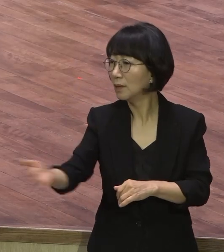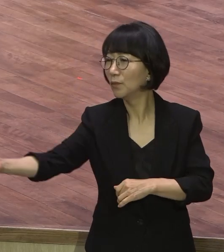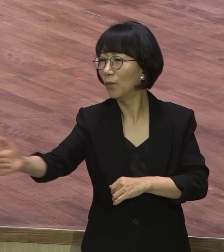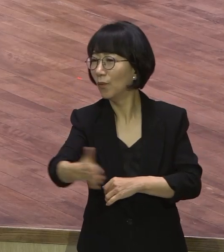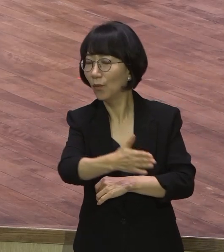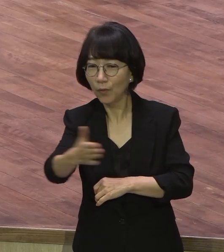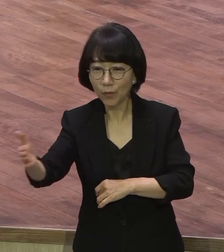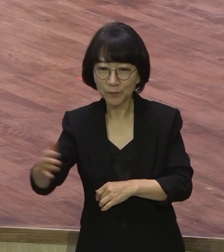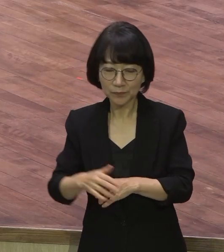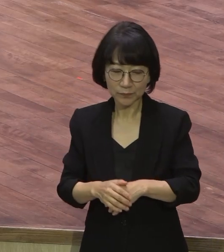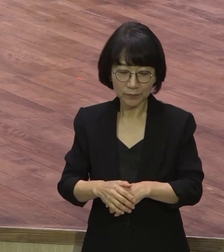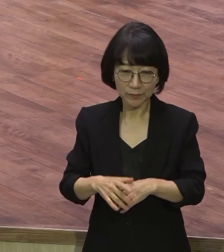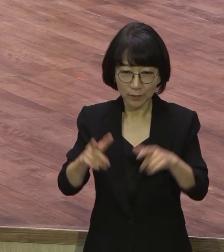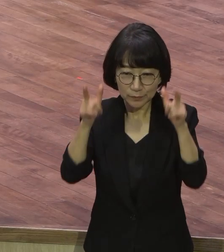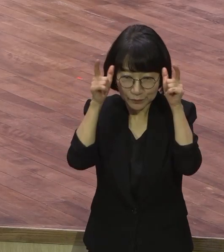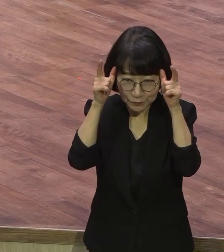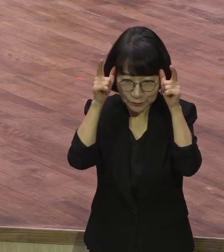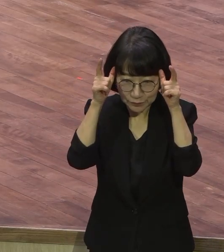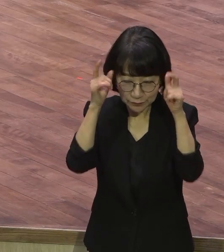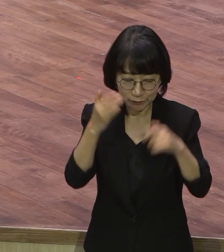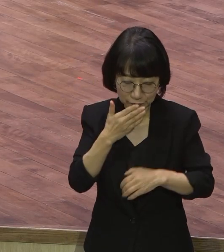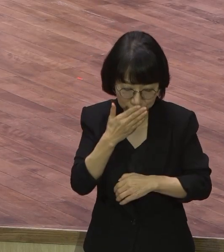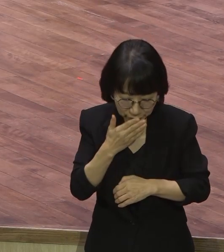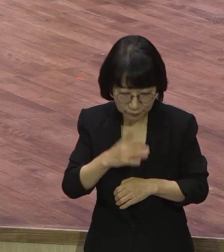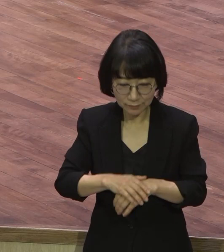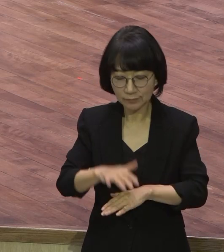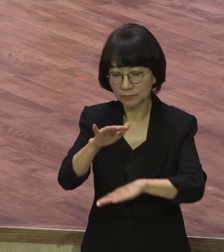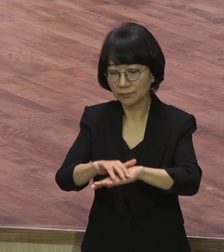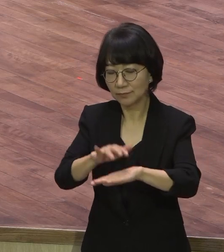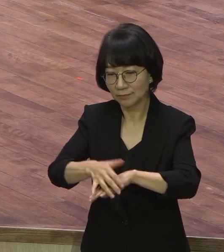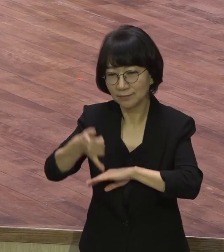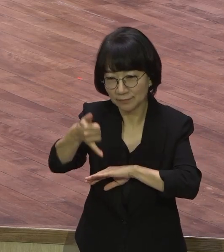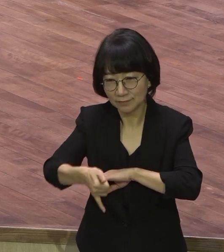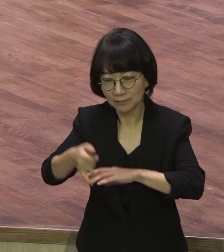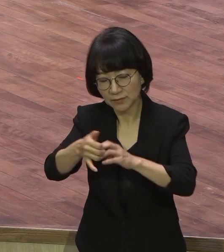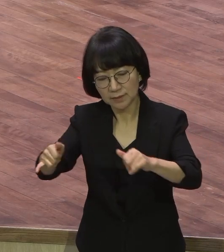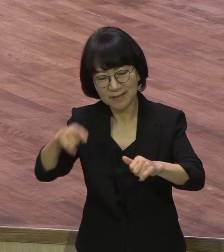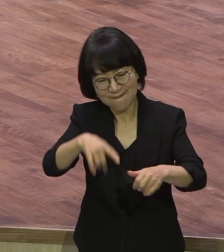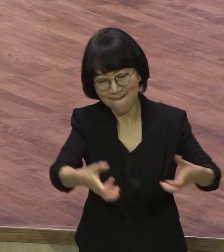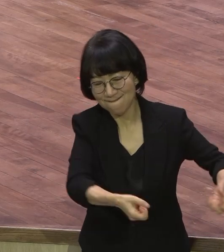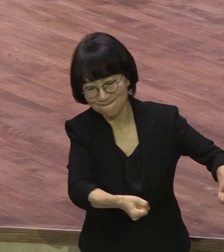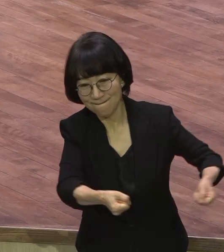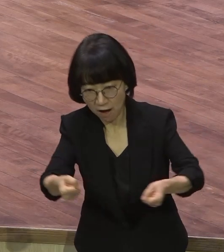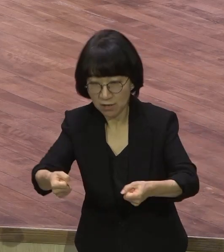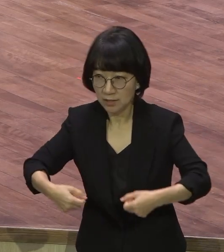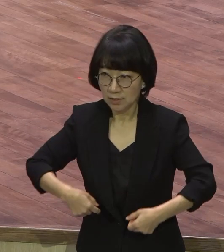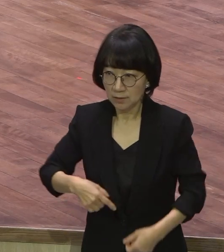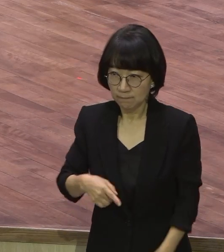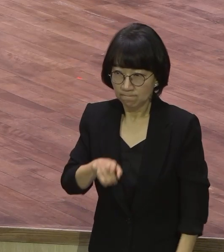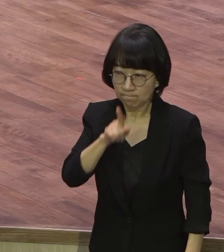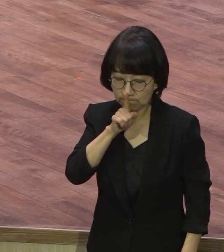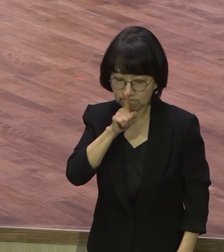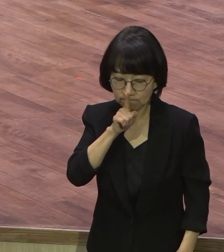농부가 식인 대로 그냥 말없이 그냥